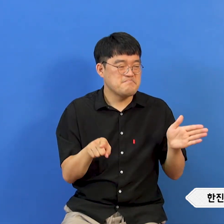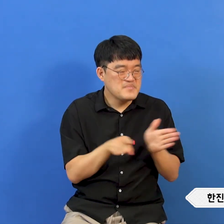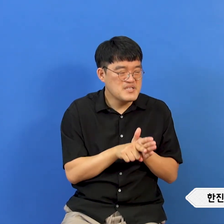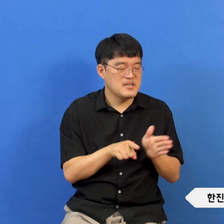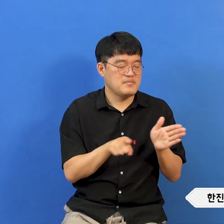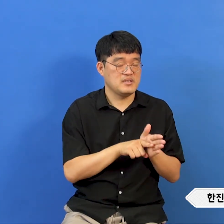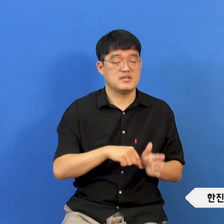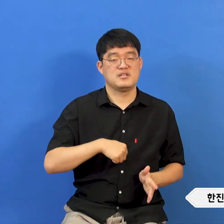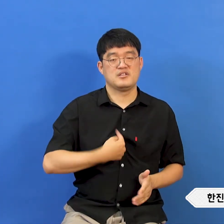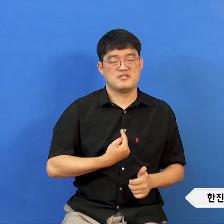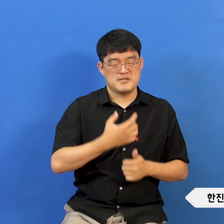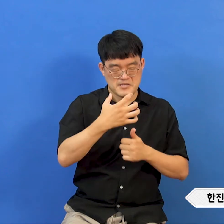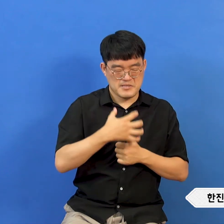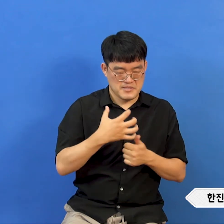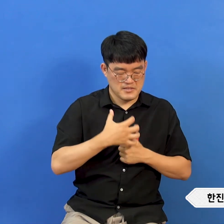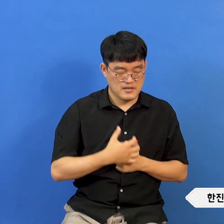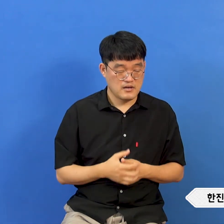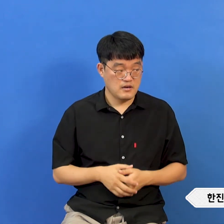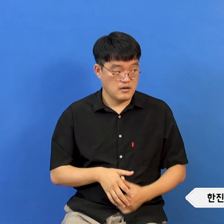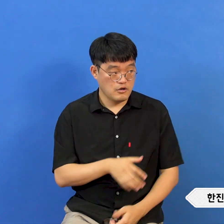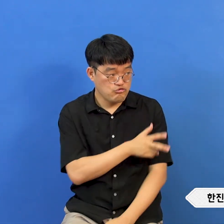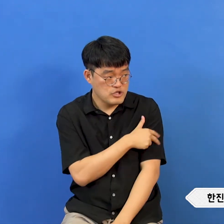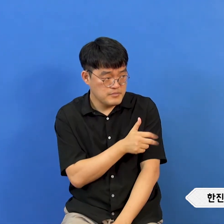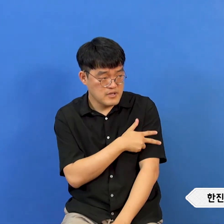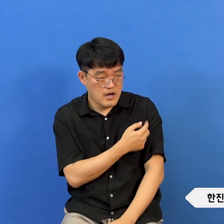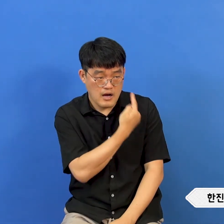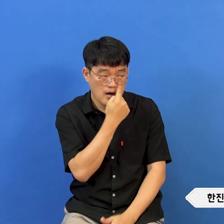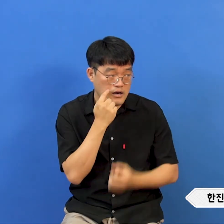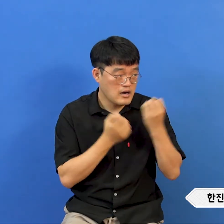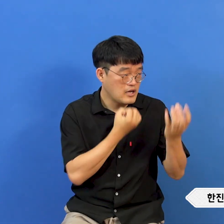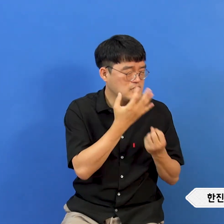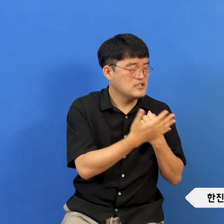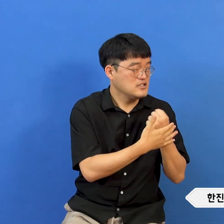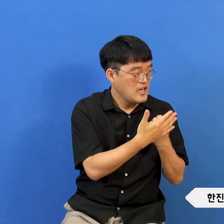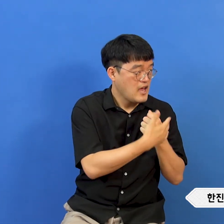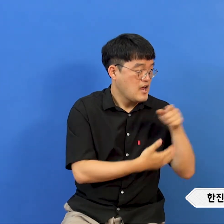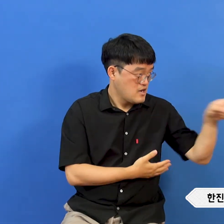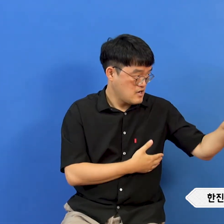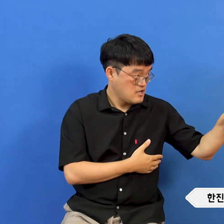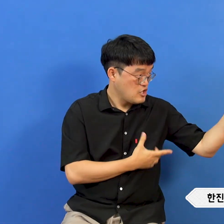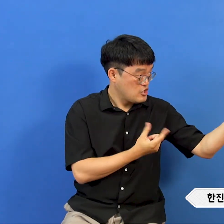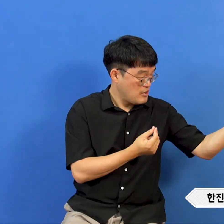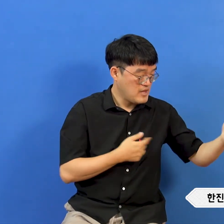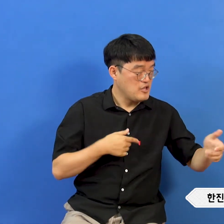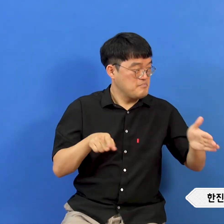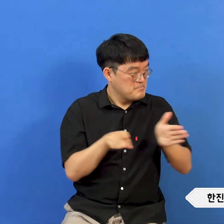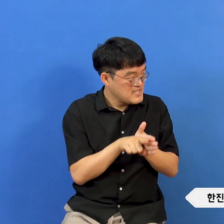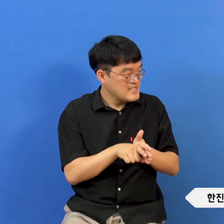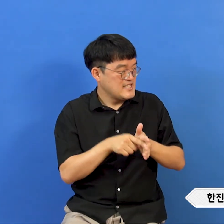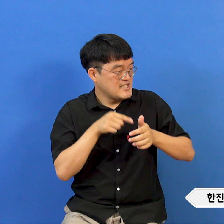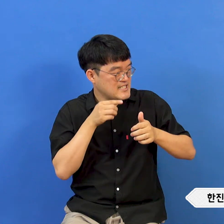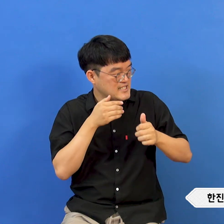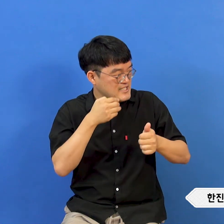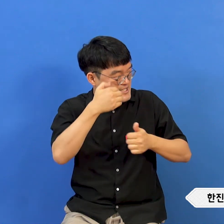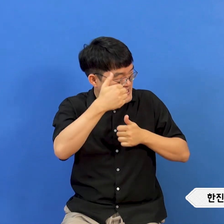압박합니다. 아무개 집사 간증하는 거 들어보니까 진짜 은혜롭더라, 그러니까 나도 믿자 하고 자기를 막 압박을 합니다.